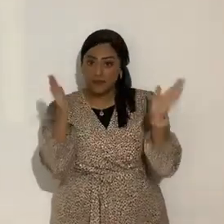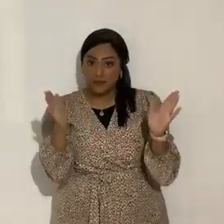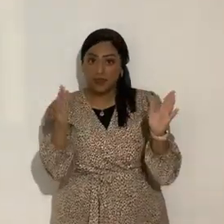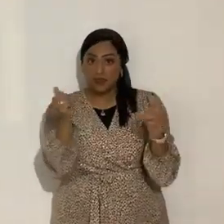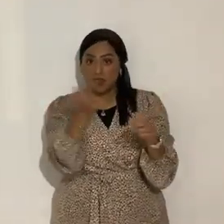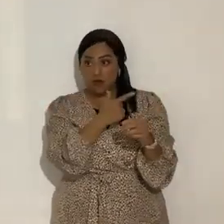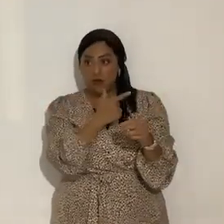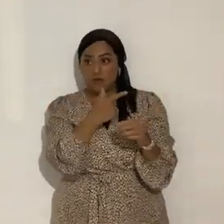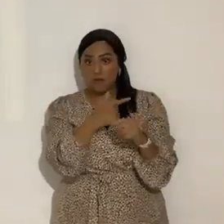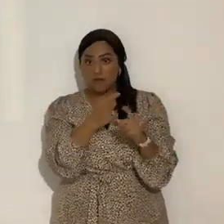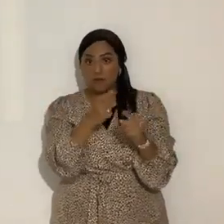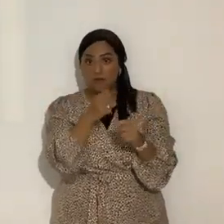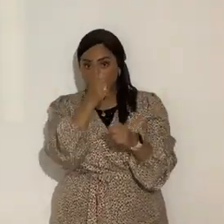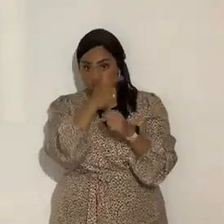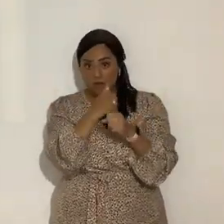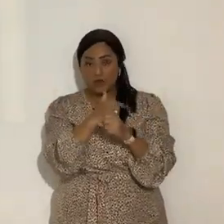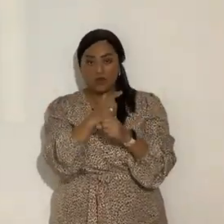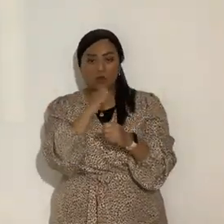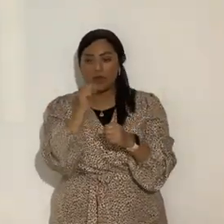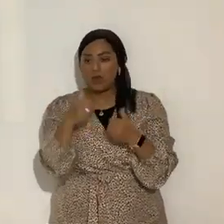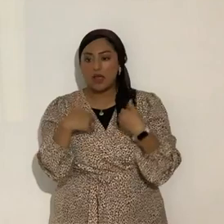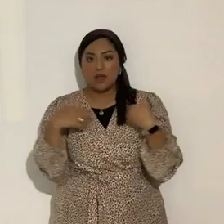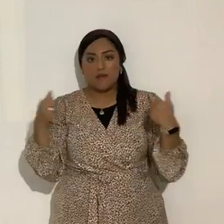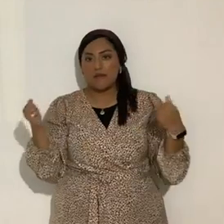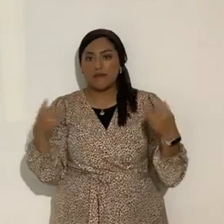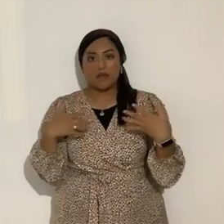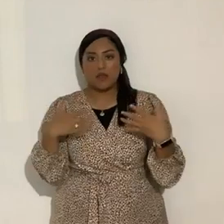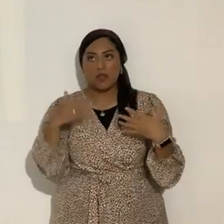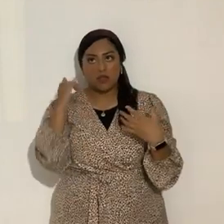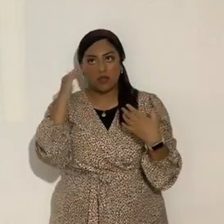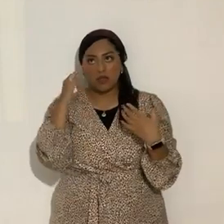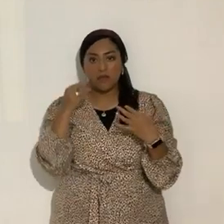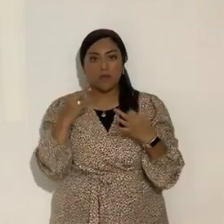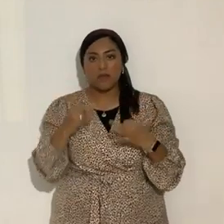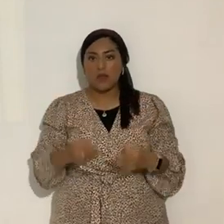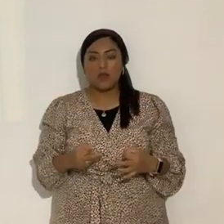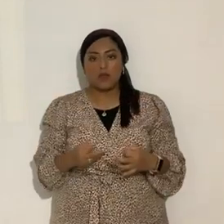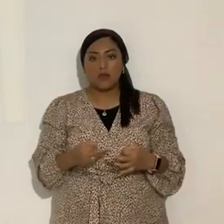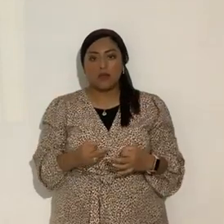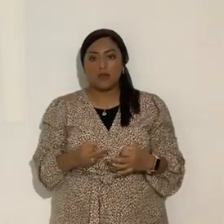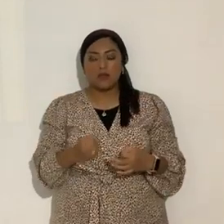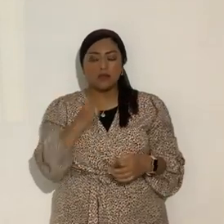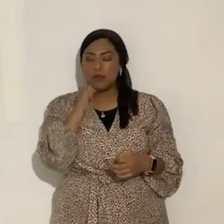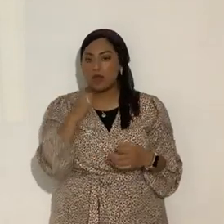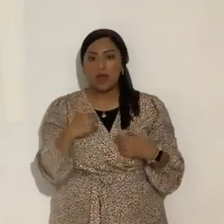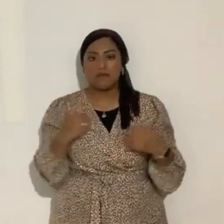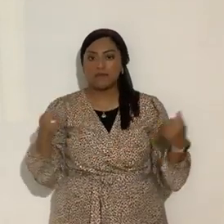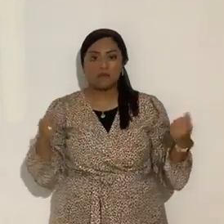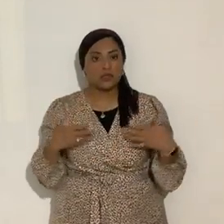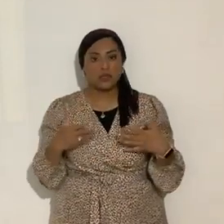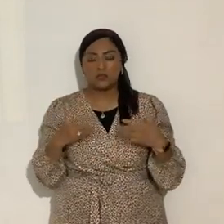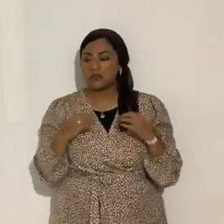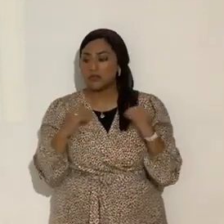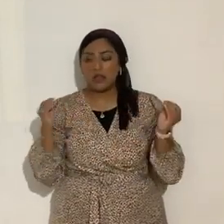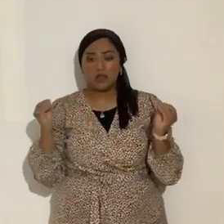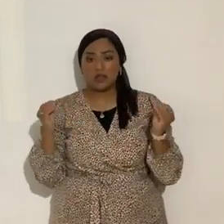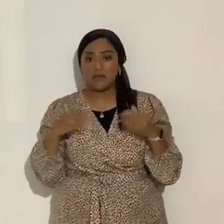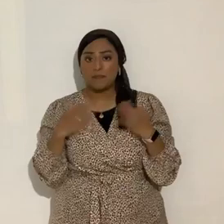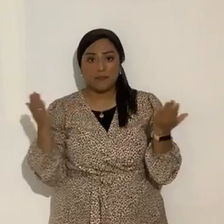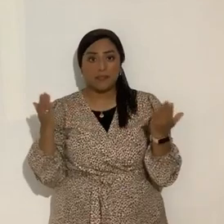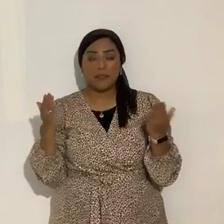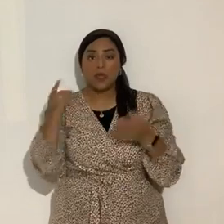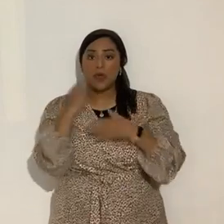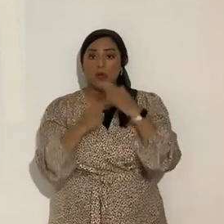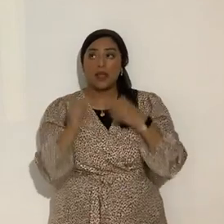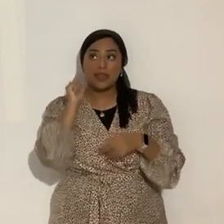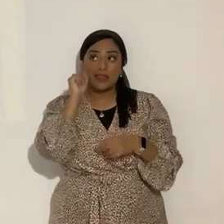bien todos de Gozo y Paz, local y mundial. No le tengan miedo a la voluntad de Yahshua, del Todopoderoso. No le tengas miedo, para nada. Lo